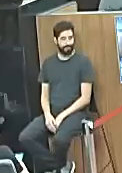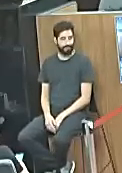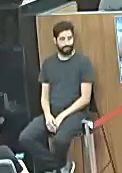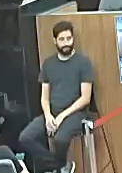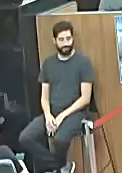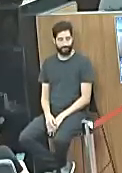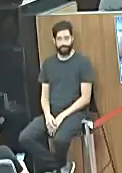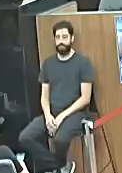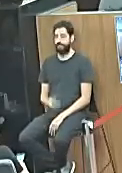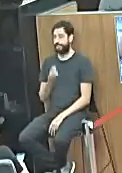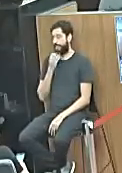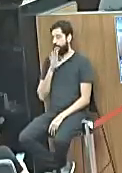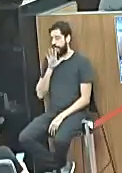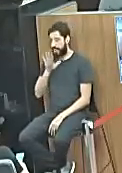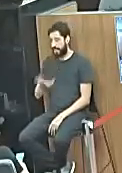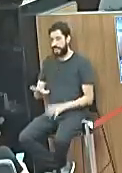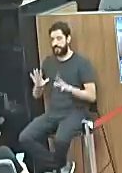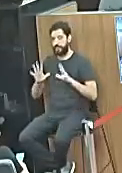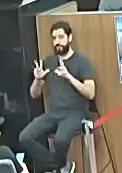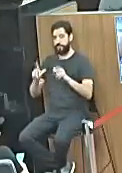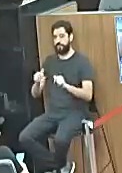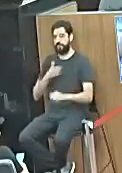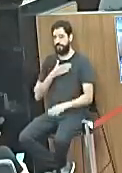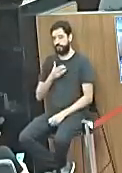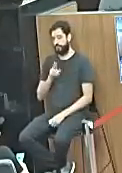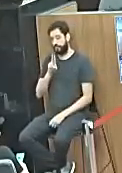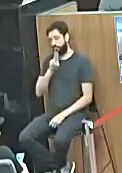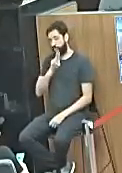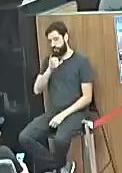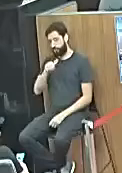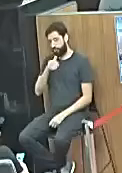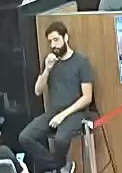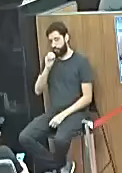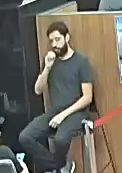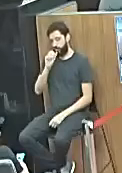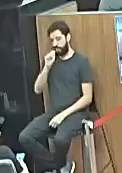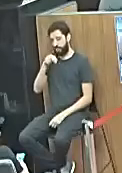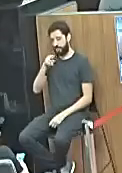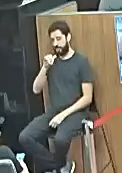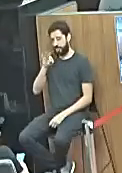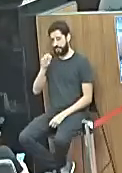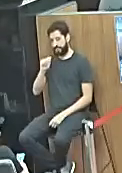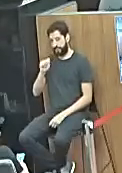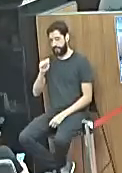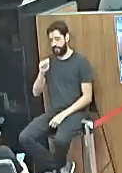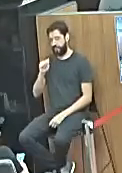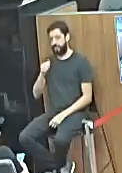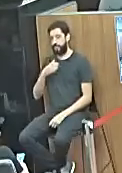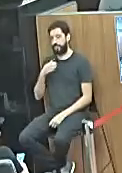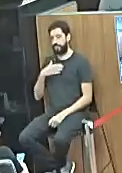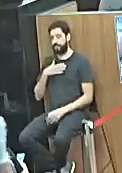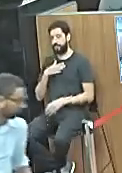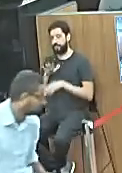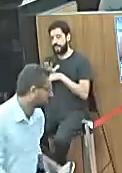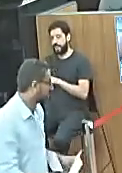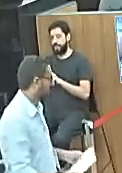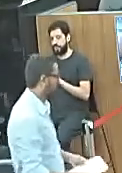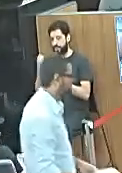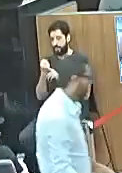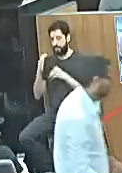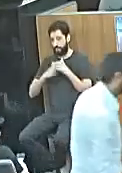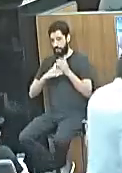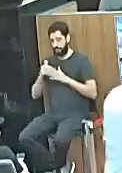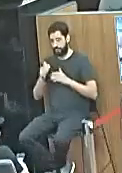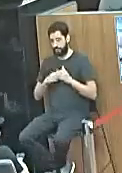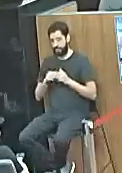boa tarde a todos a todos eu sou bonita pimenta sua assistente social consultora técnica da federação das apaes do estado